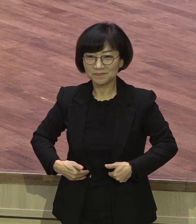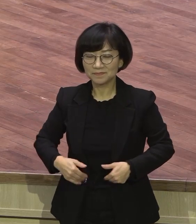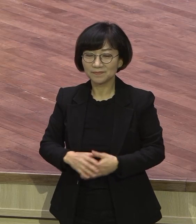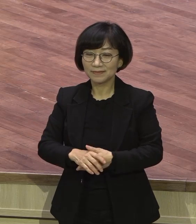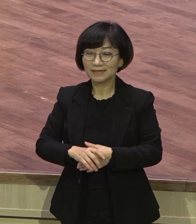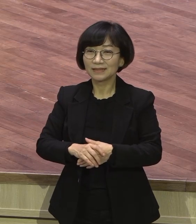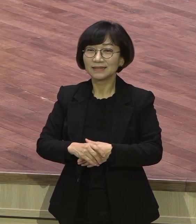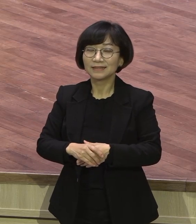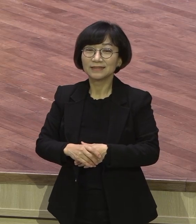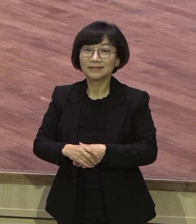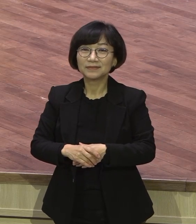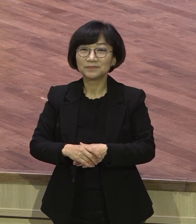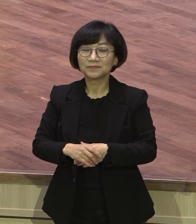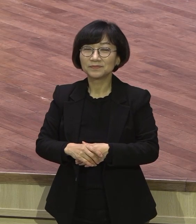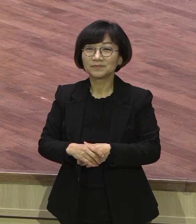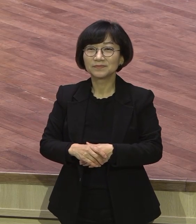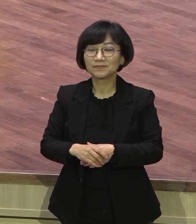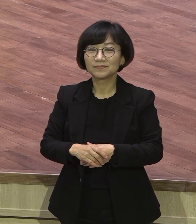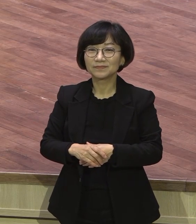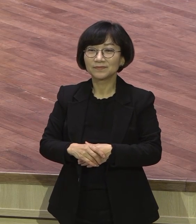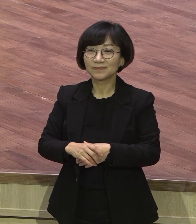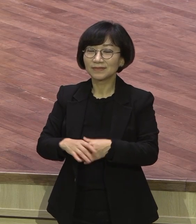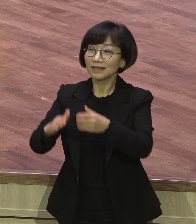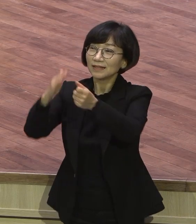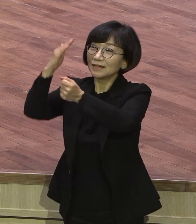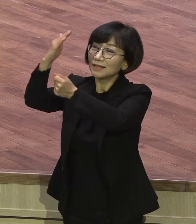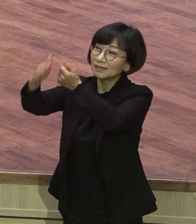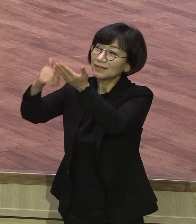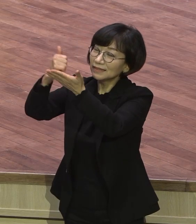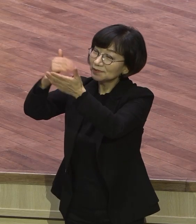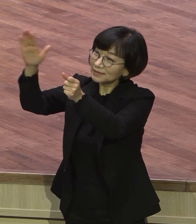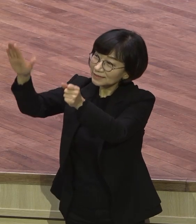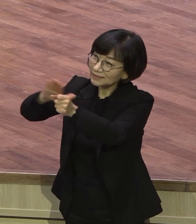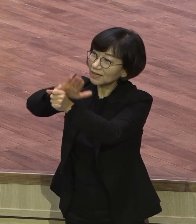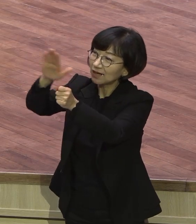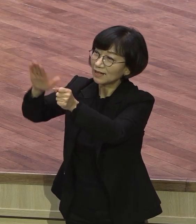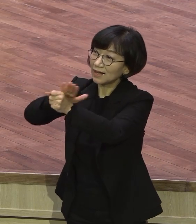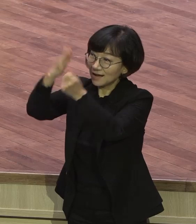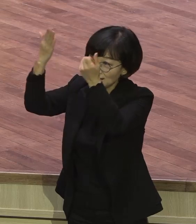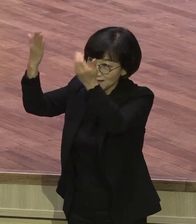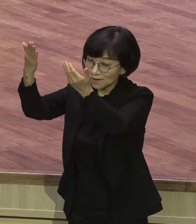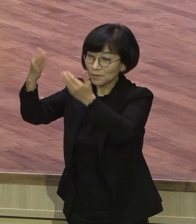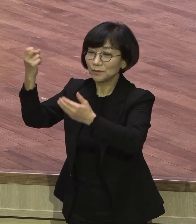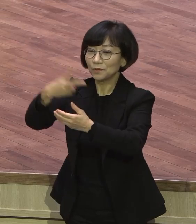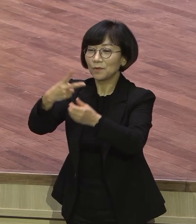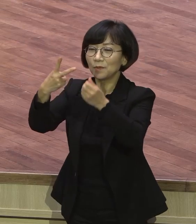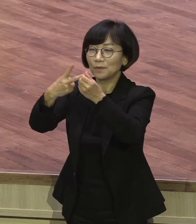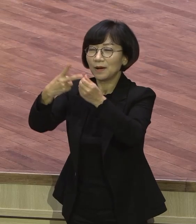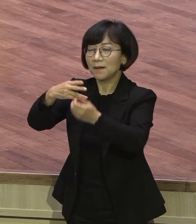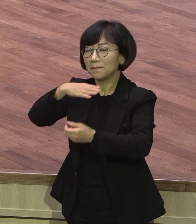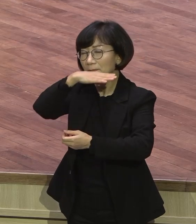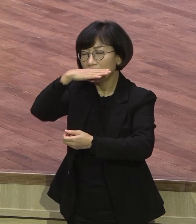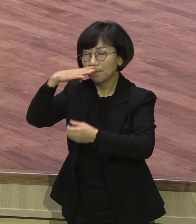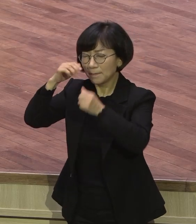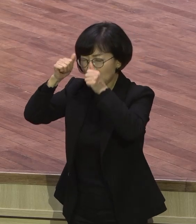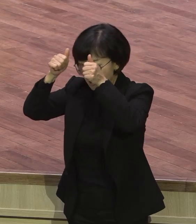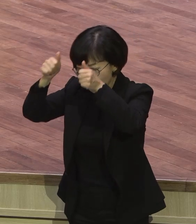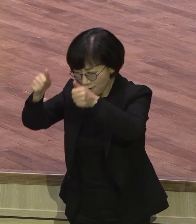그게 이계명이에요. 하나님을 사랑하고 하나님을 올바로 경비하는 자